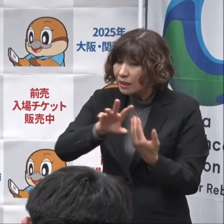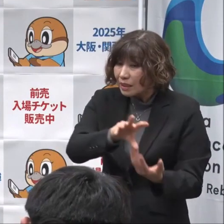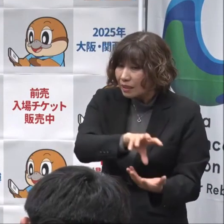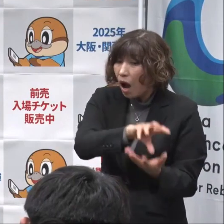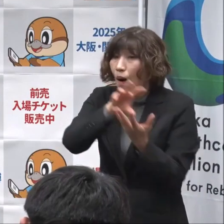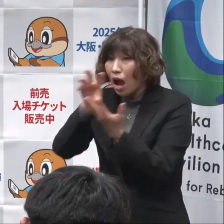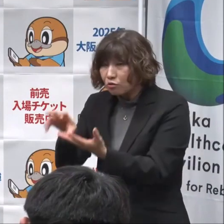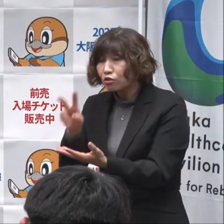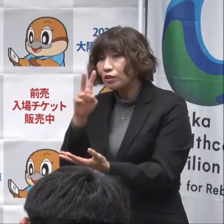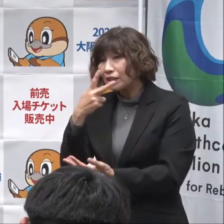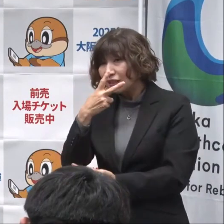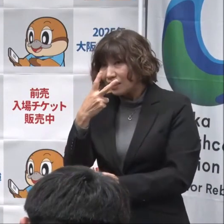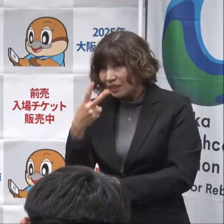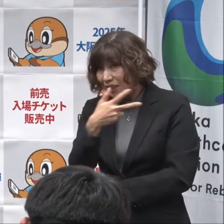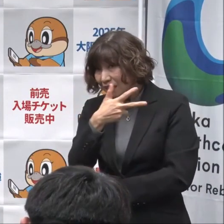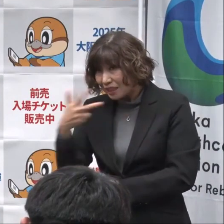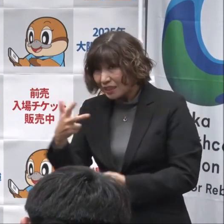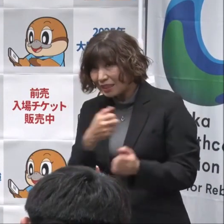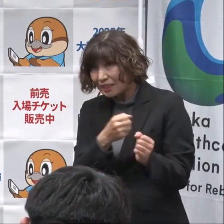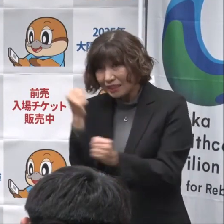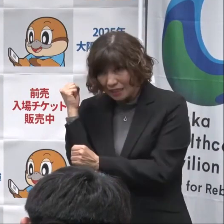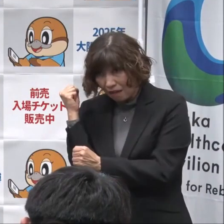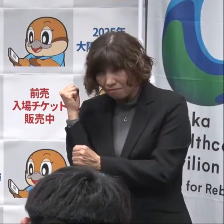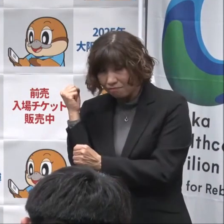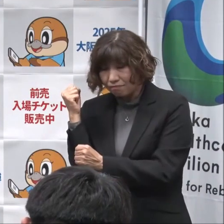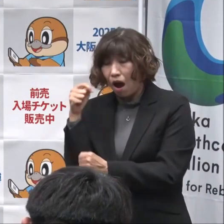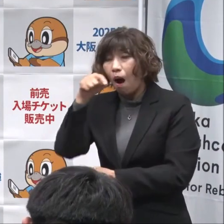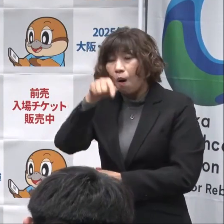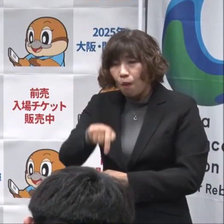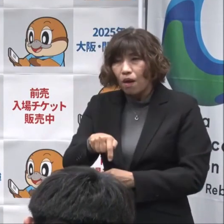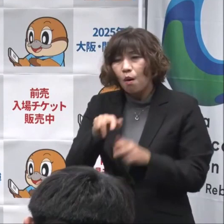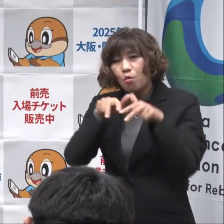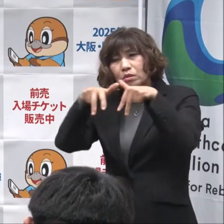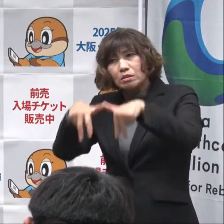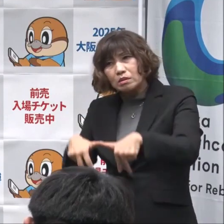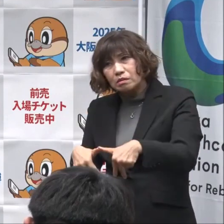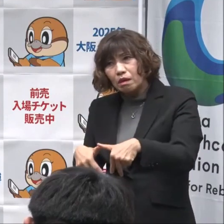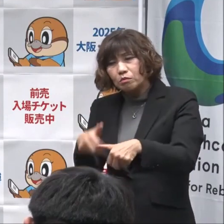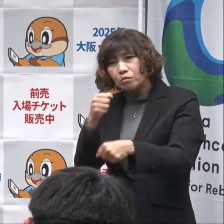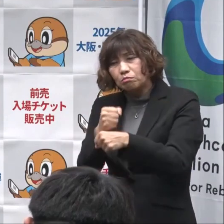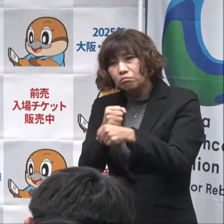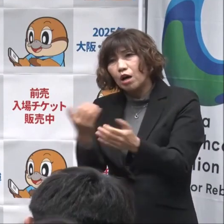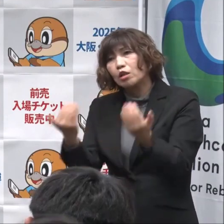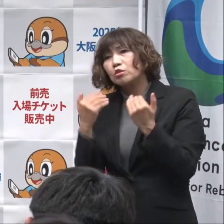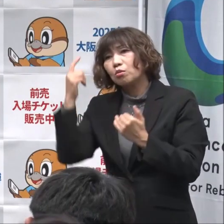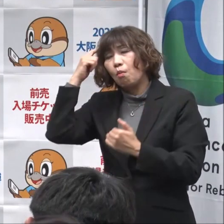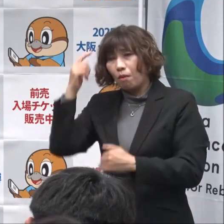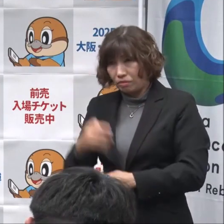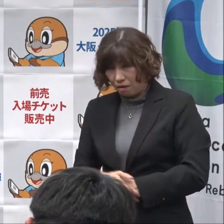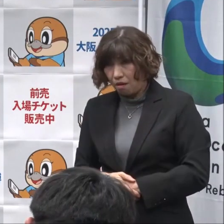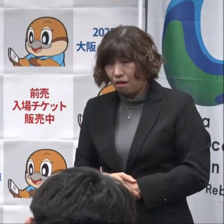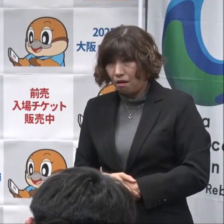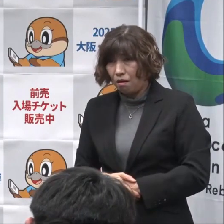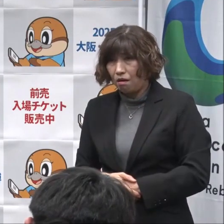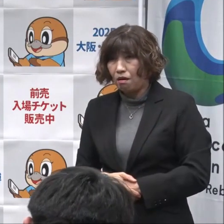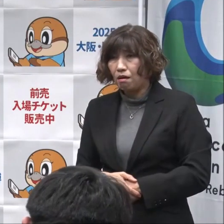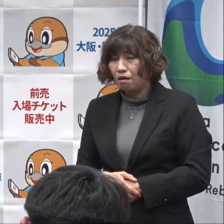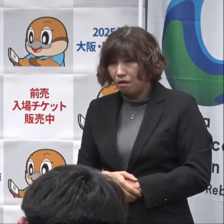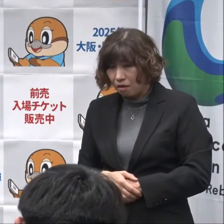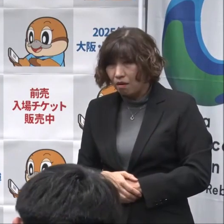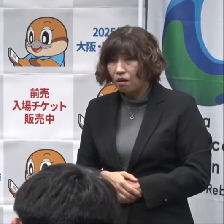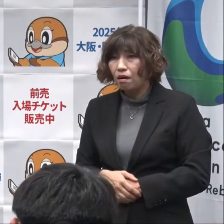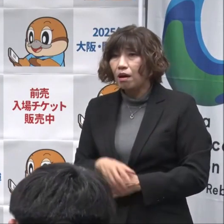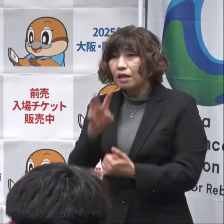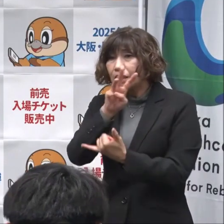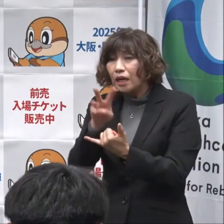システム化していく重要があるんじゃないかなと思ってます。特に災害の範囲が広範にわたってなかなか物資も届きに